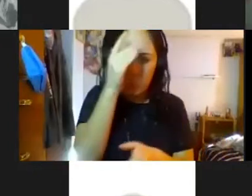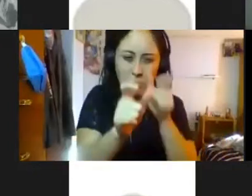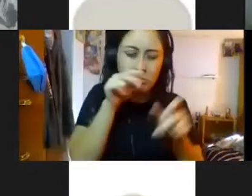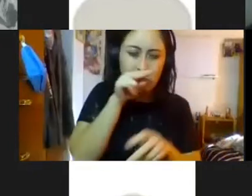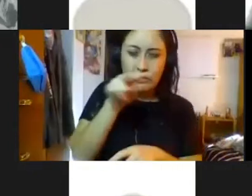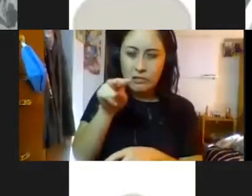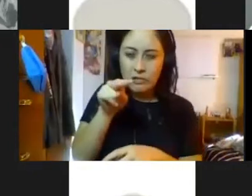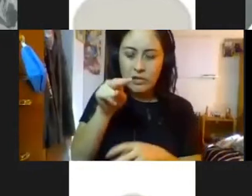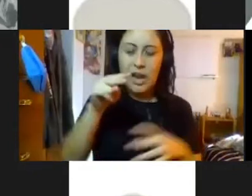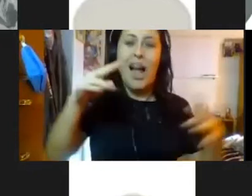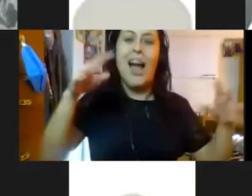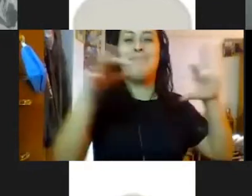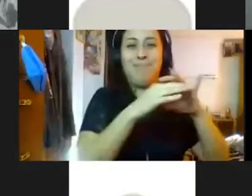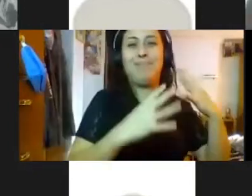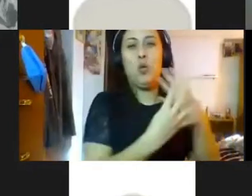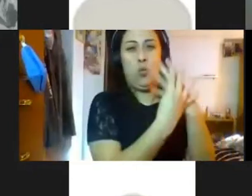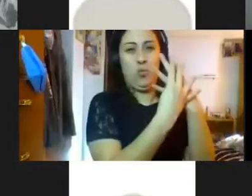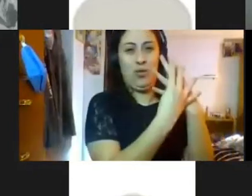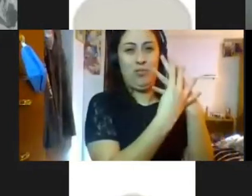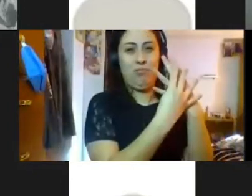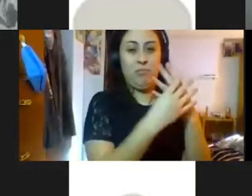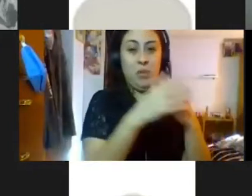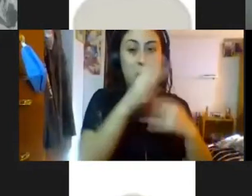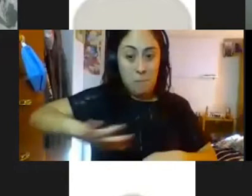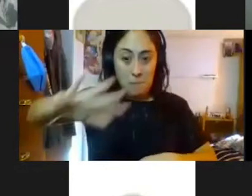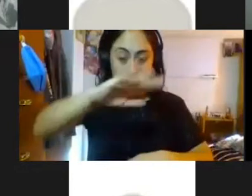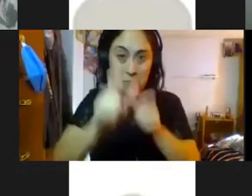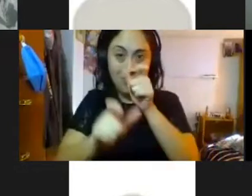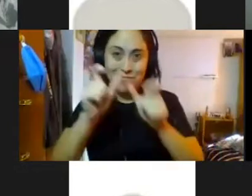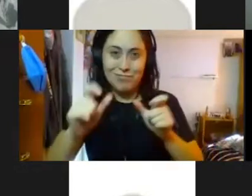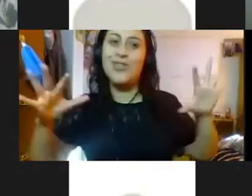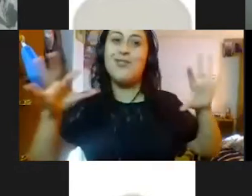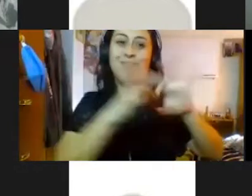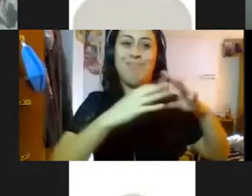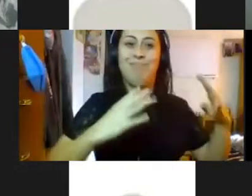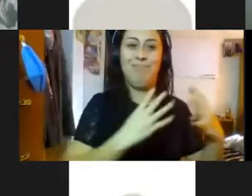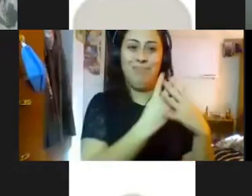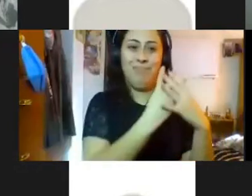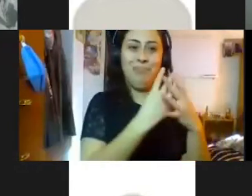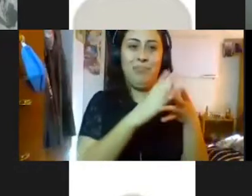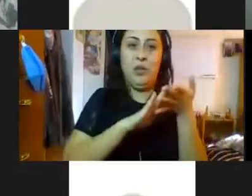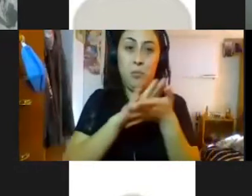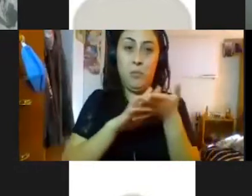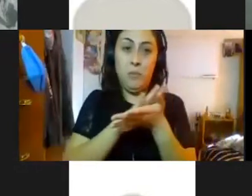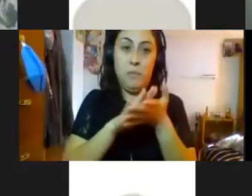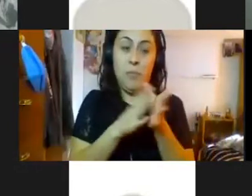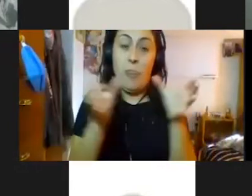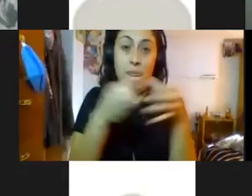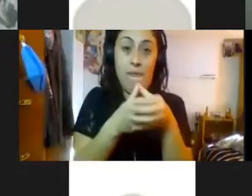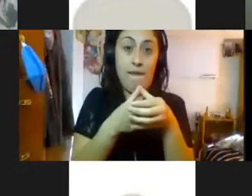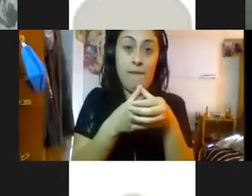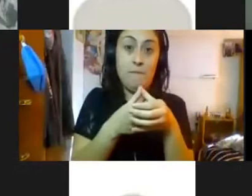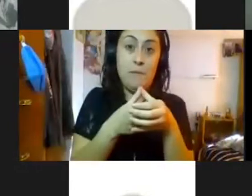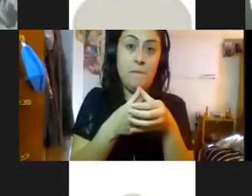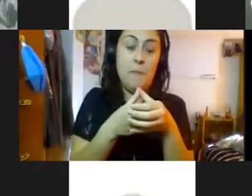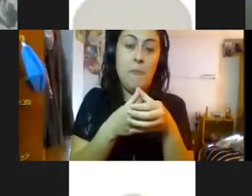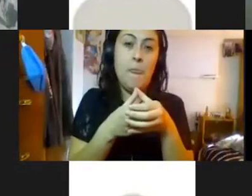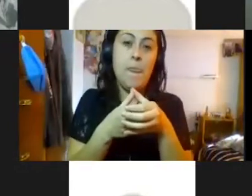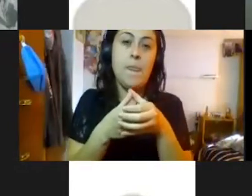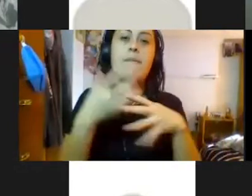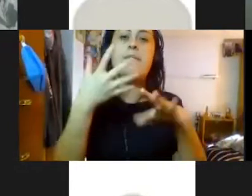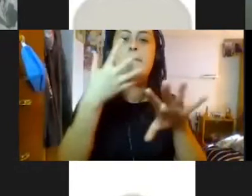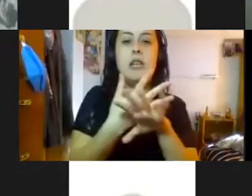que vincularte con otro, que por ejemplo, en el caso de los equipos de gestión, es la directora o